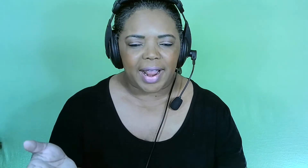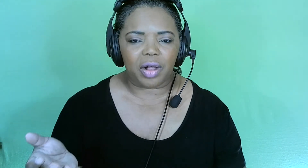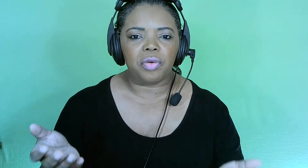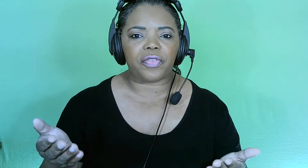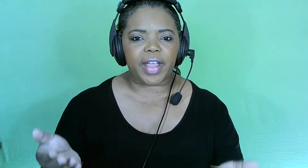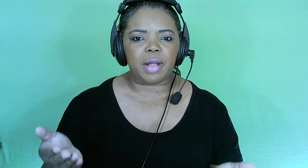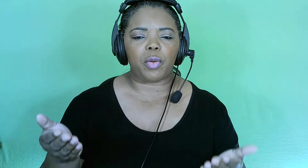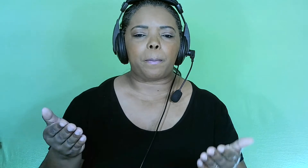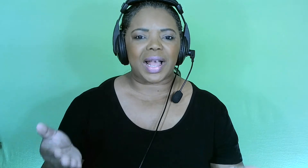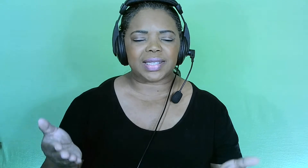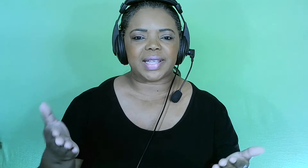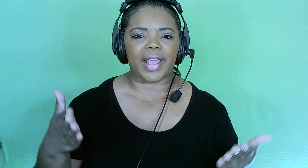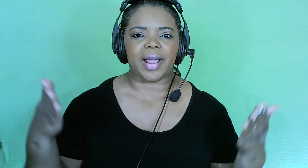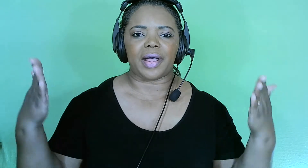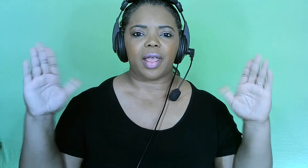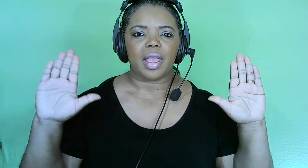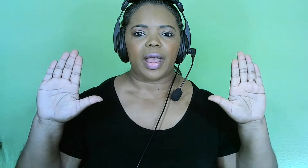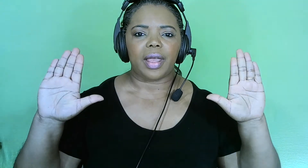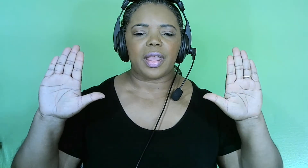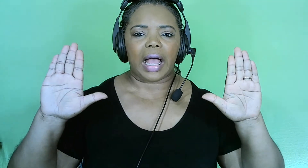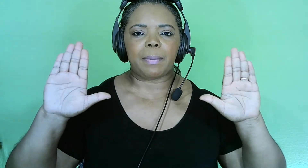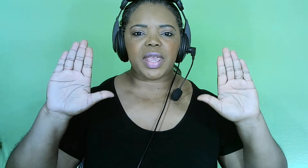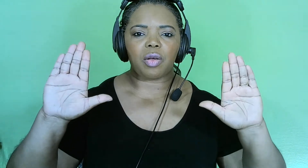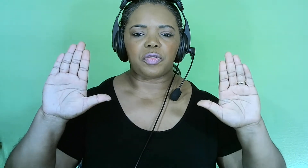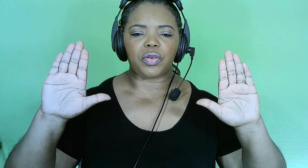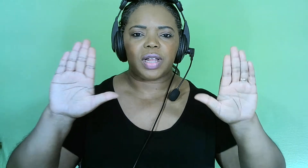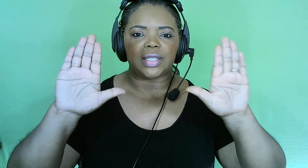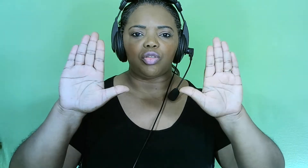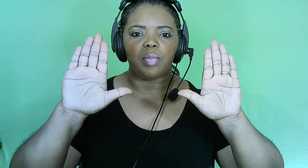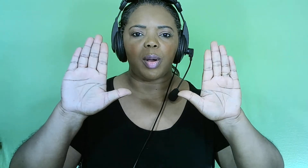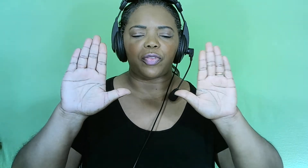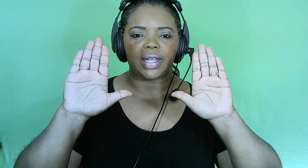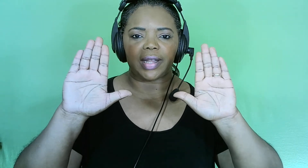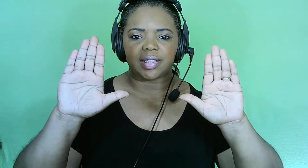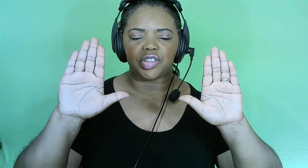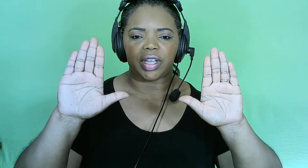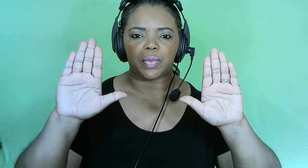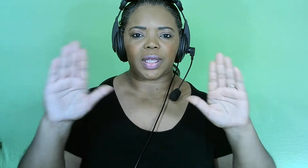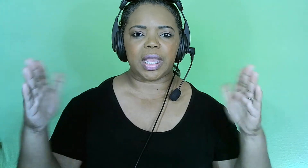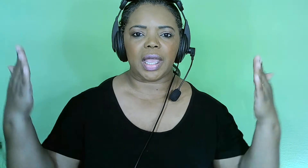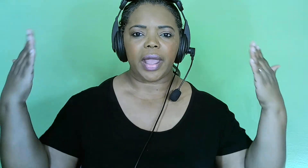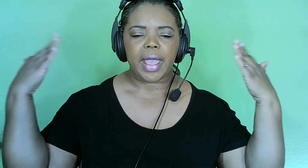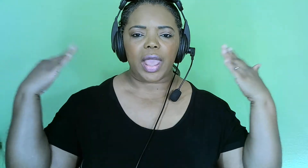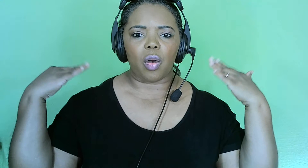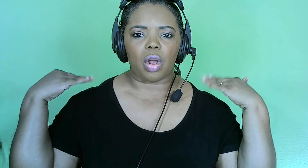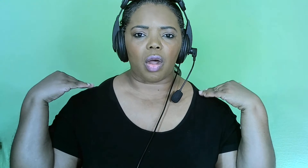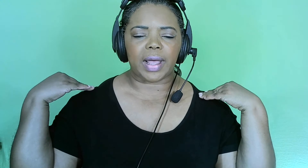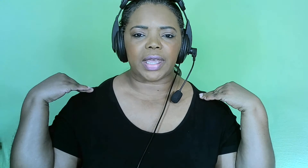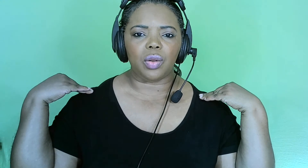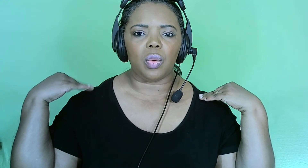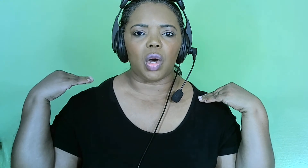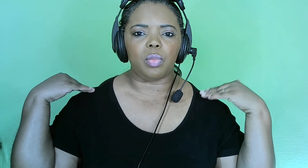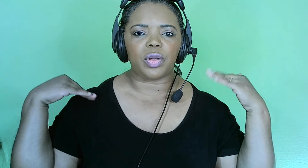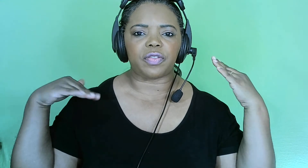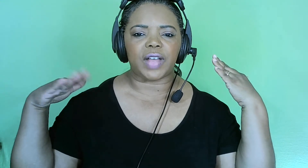passear, o verbo passear. A minha configuração de mão fica desse jeito aqui. Eu coloco aqui no ombro e